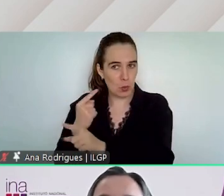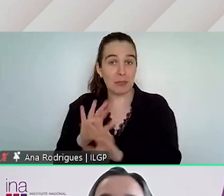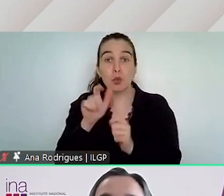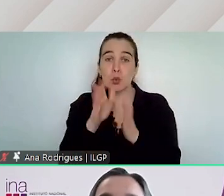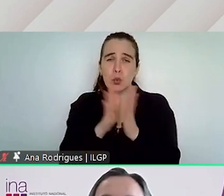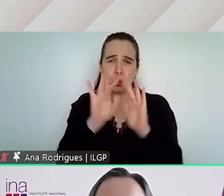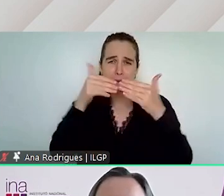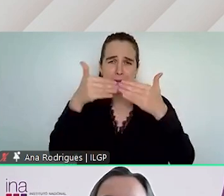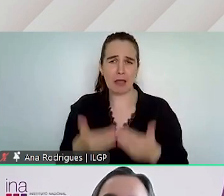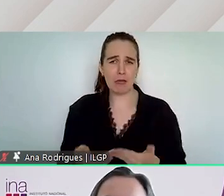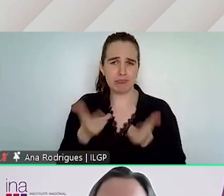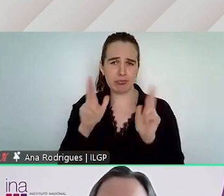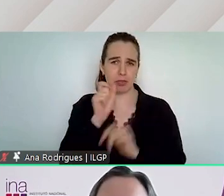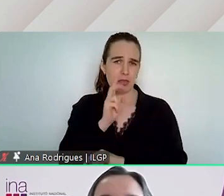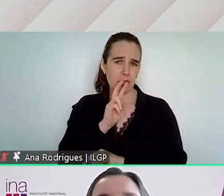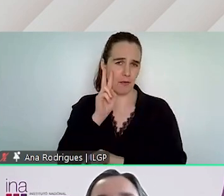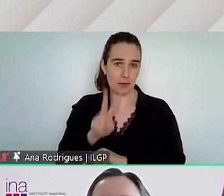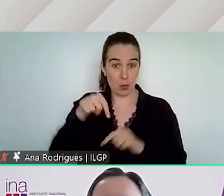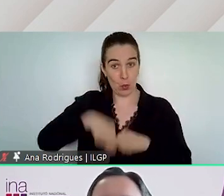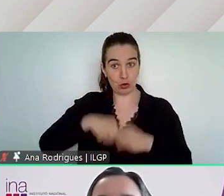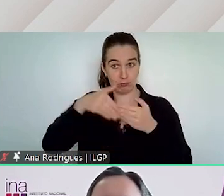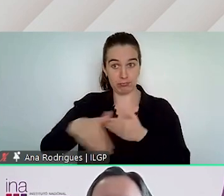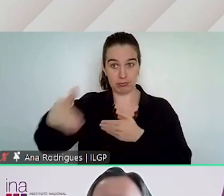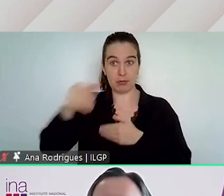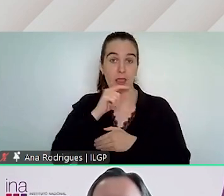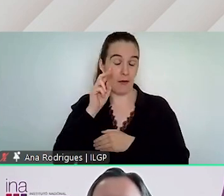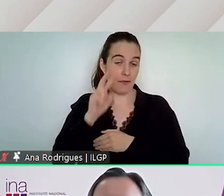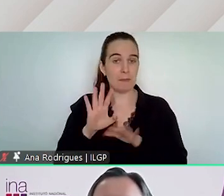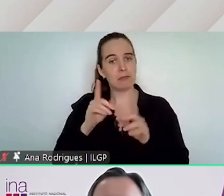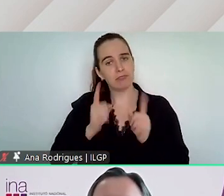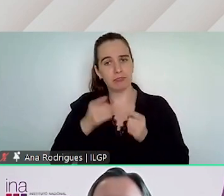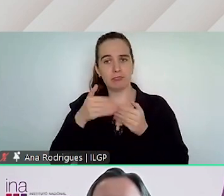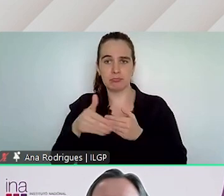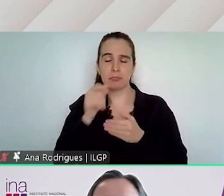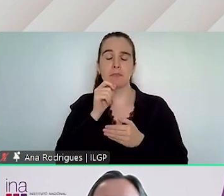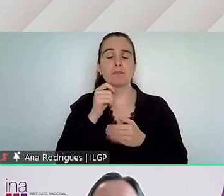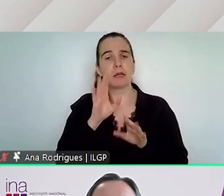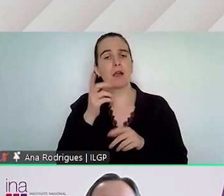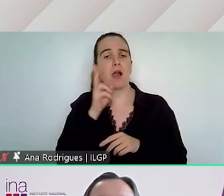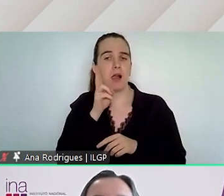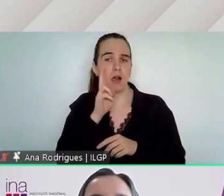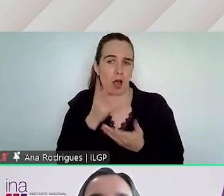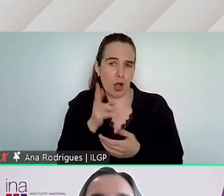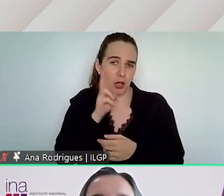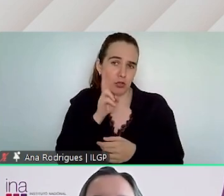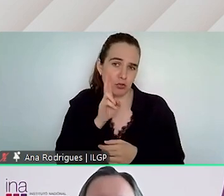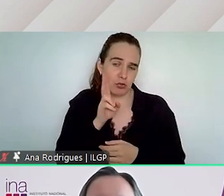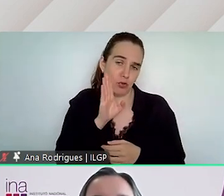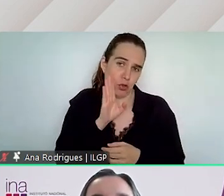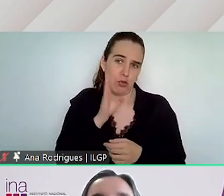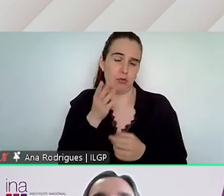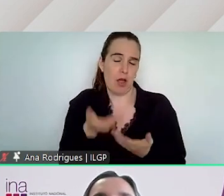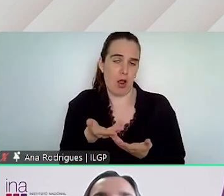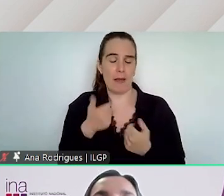também disponível no site do INA já desde hoje, mas em todo o caso fica aqui já disponível para toda a gente ter